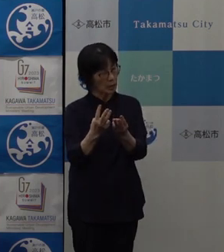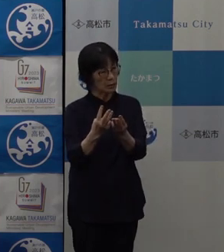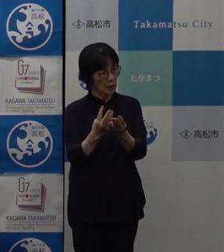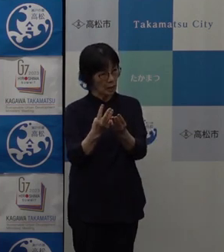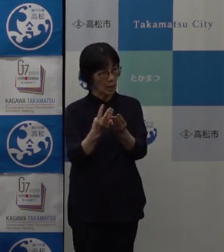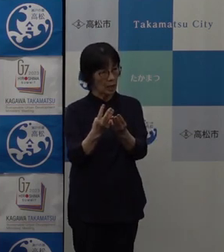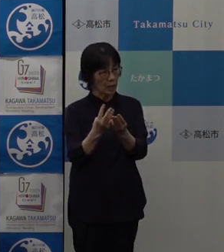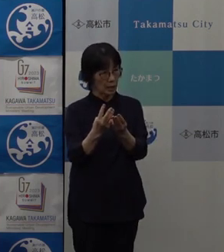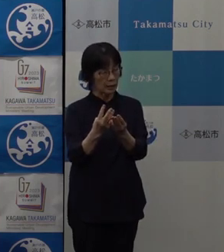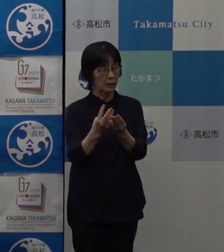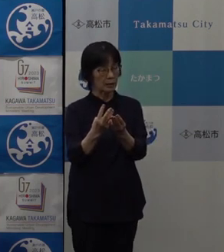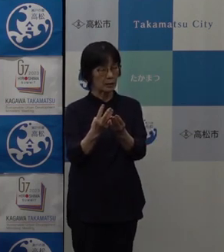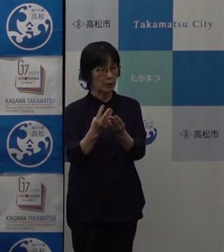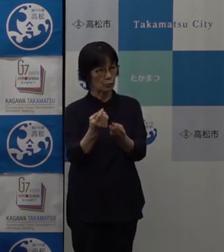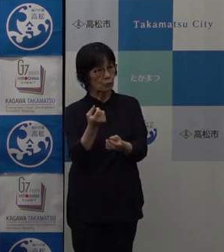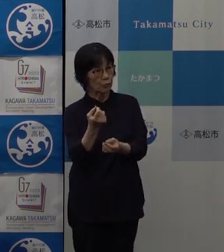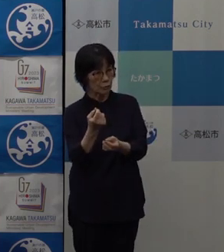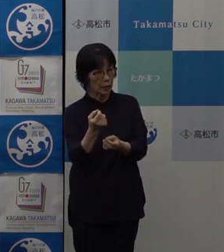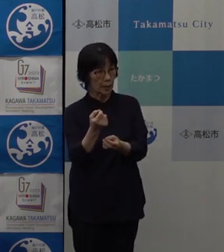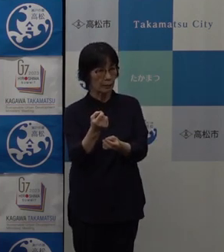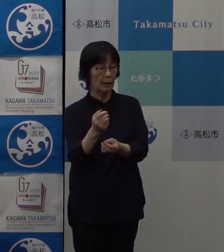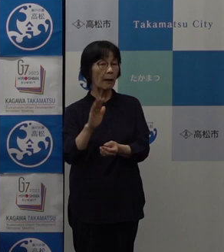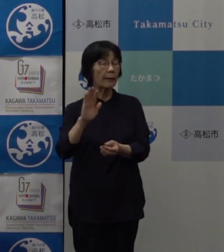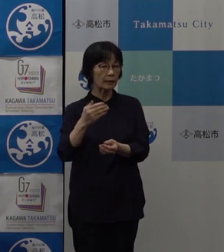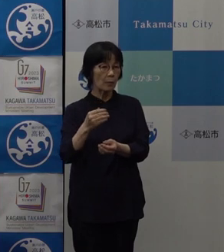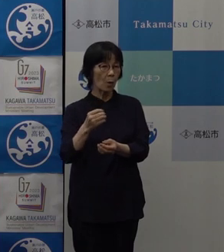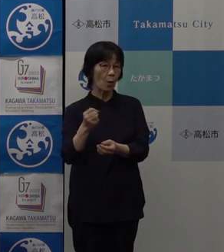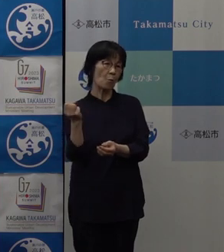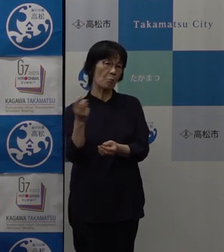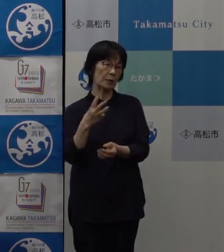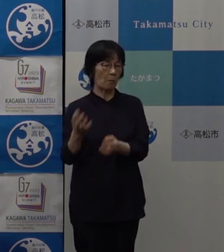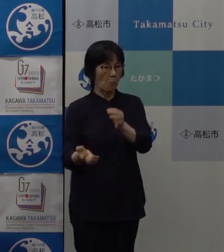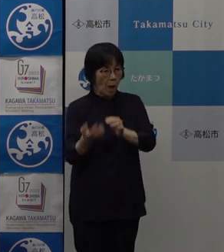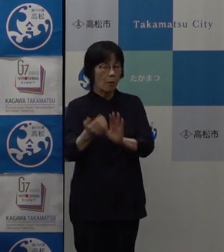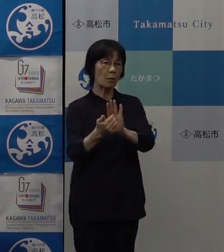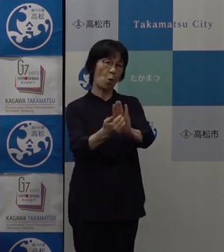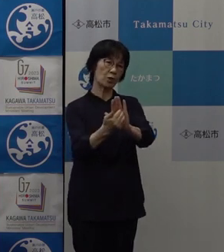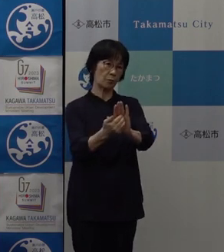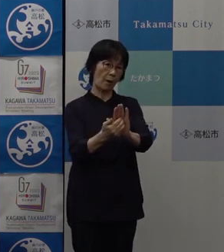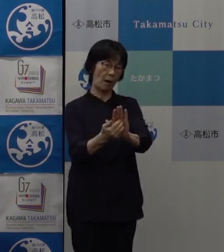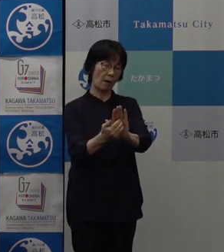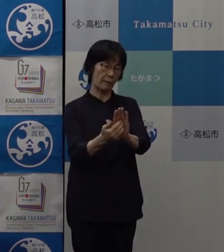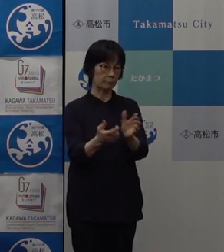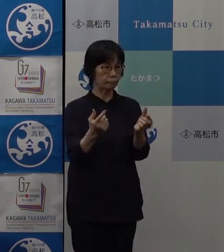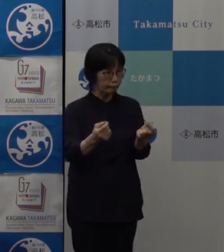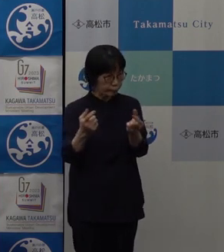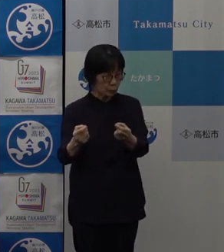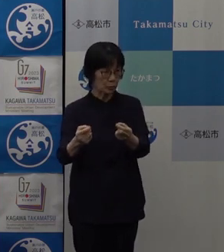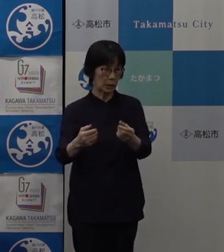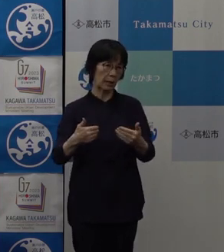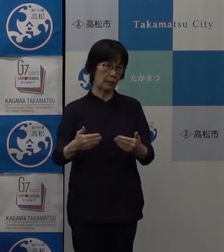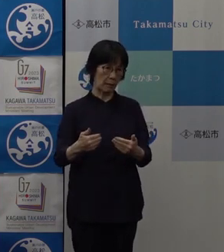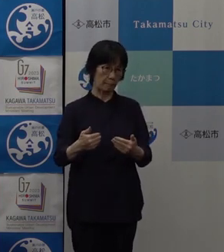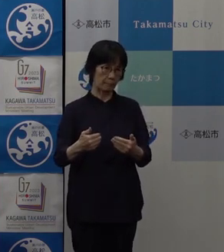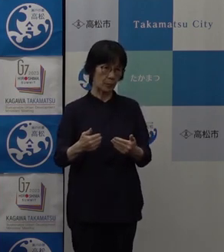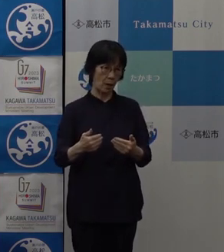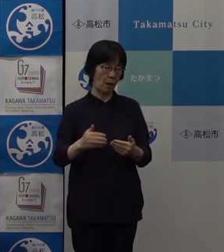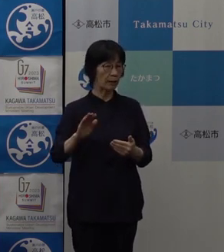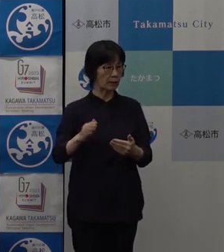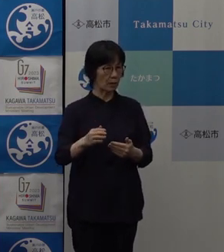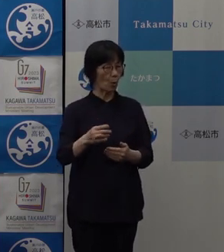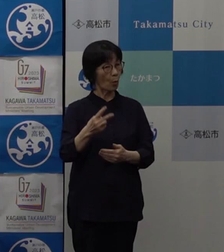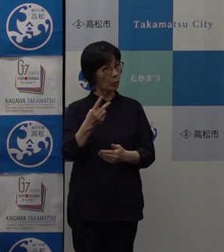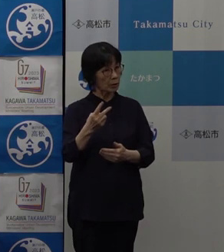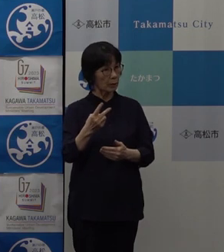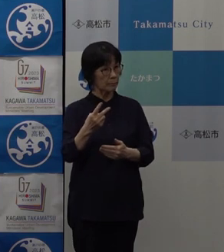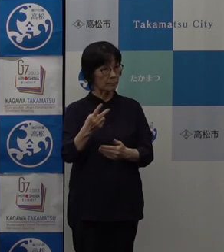すべきだと思っていますし、再発防止は徹底すべきだと思いますが、まあ、一応そこで2件で止まっておるということで、それ